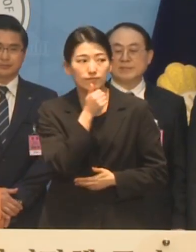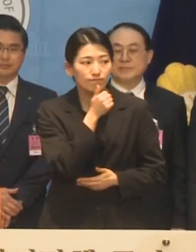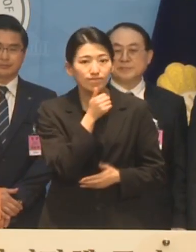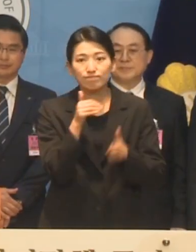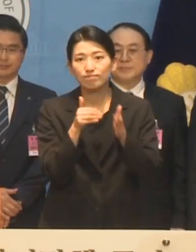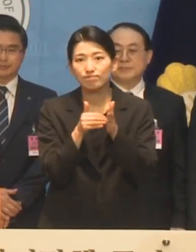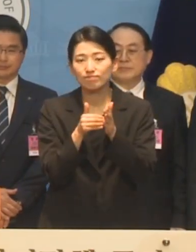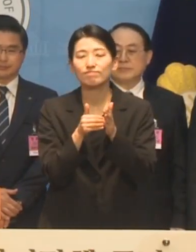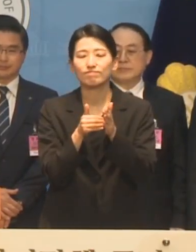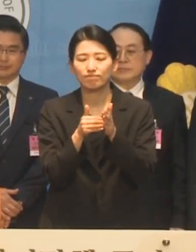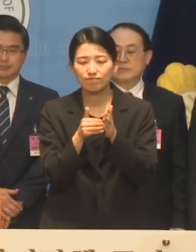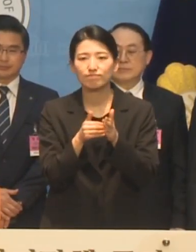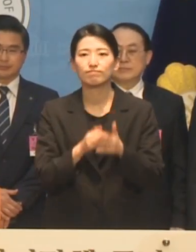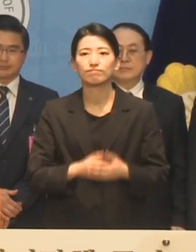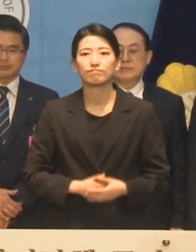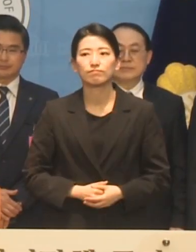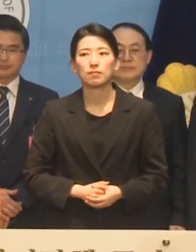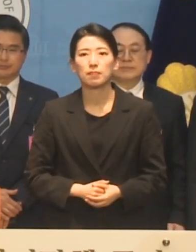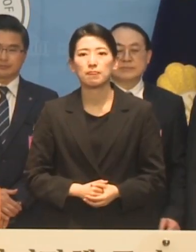자, 그러면